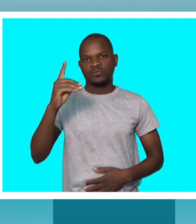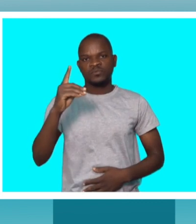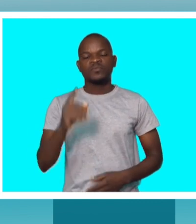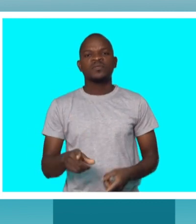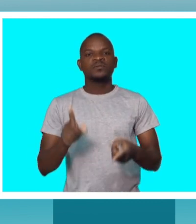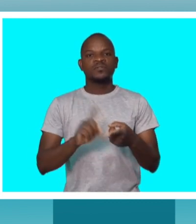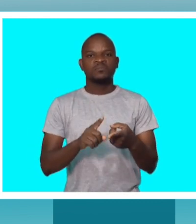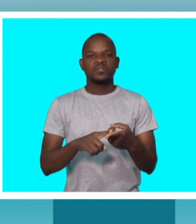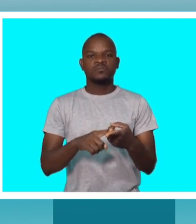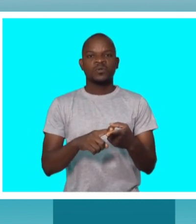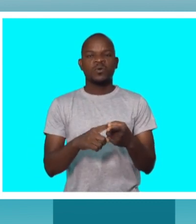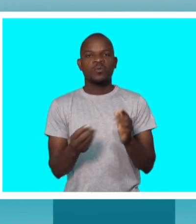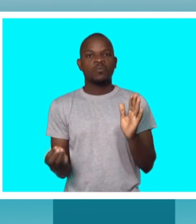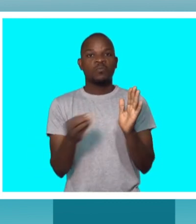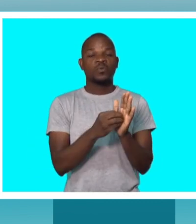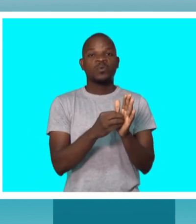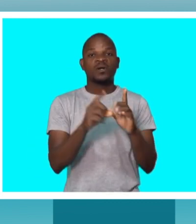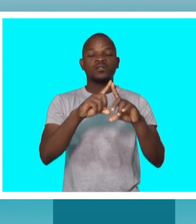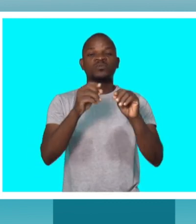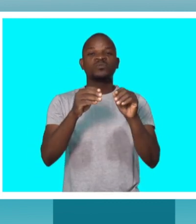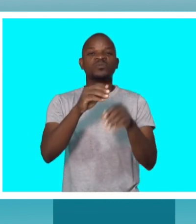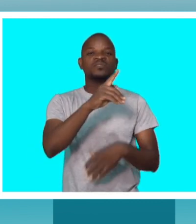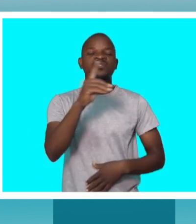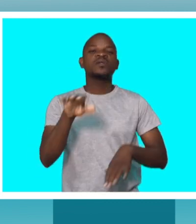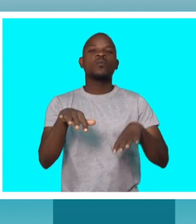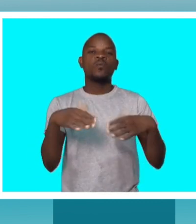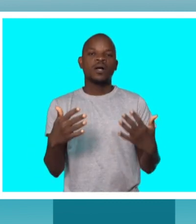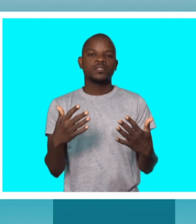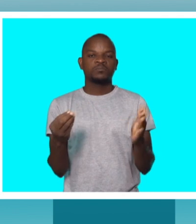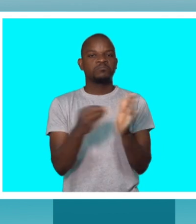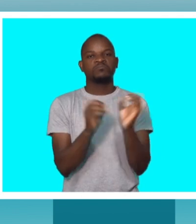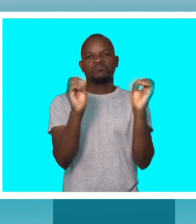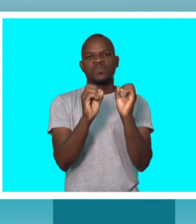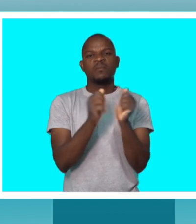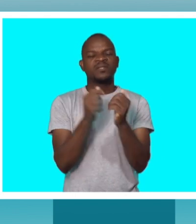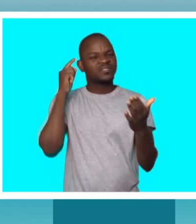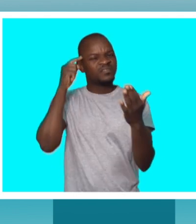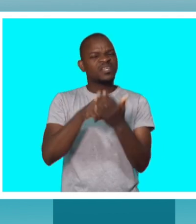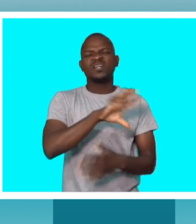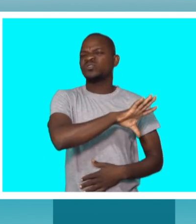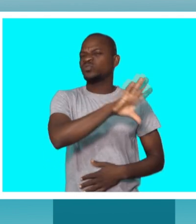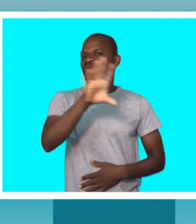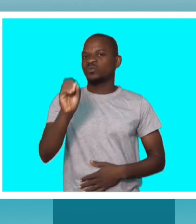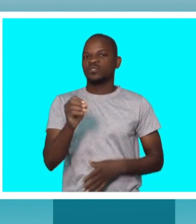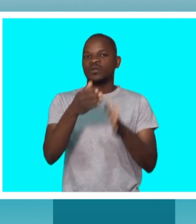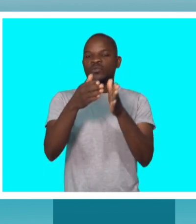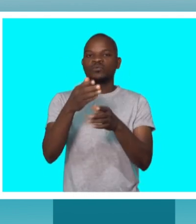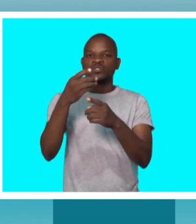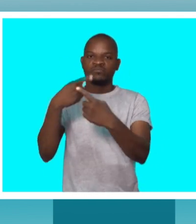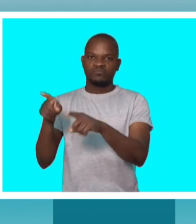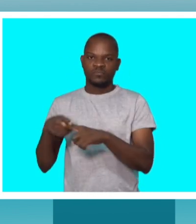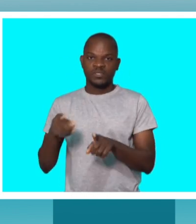deficiência. Não fala de que tipo de deficiência, mas toda pessoa com deficiência, de todas as tipologias de